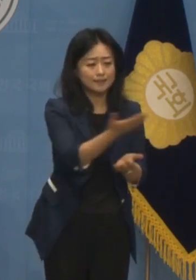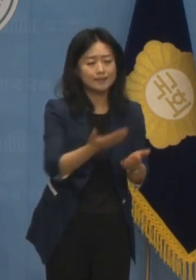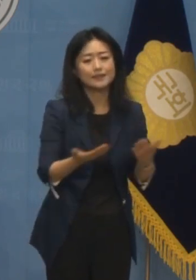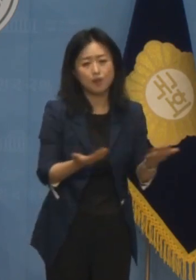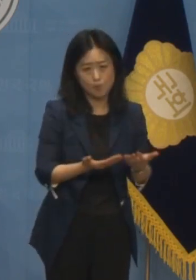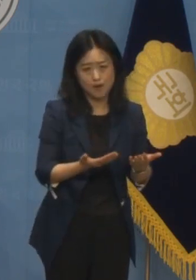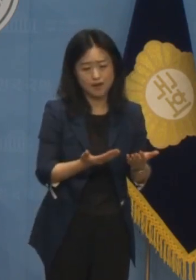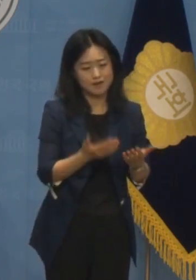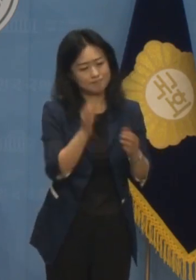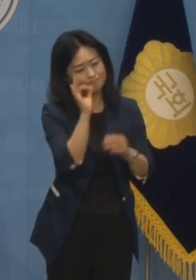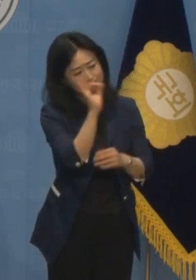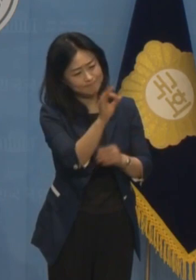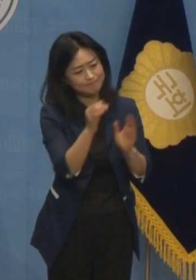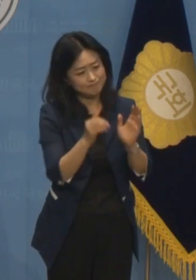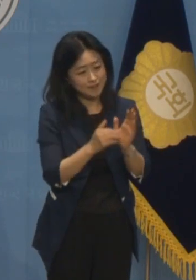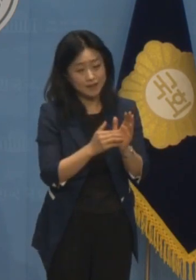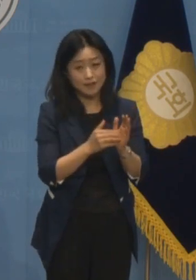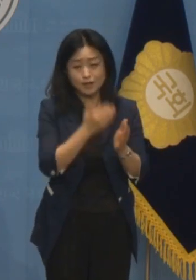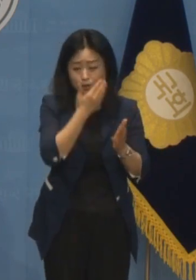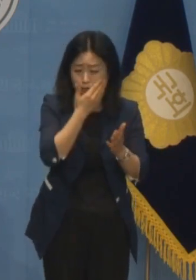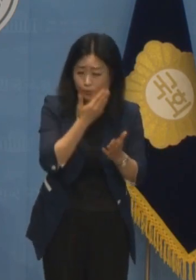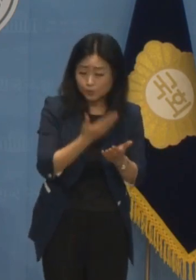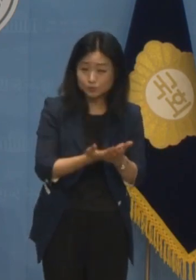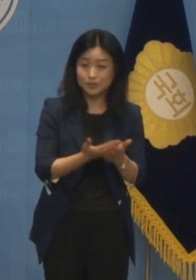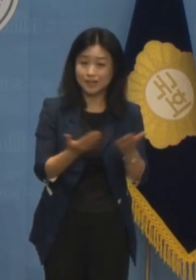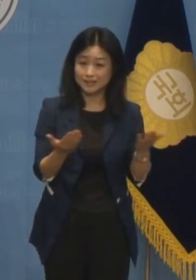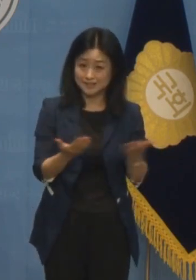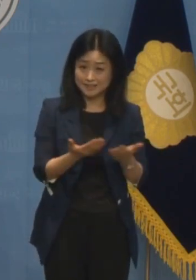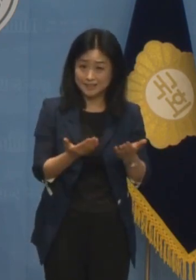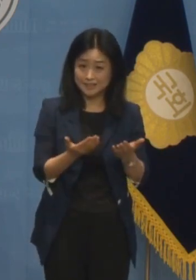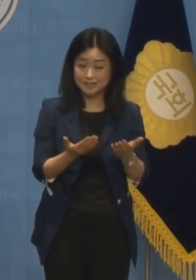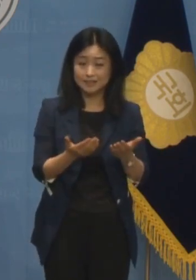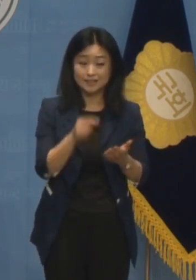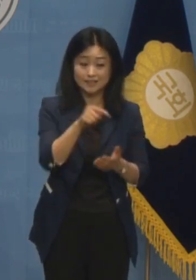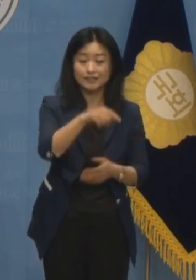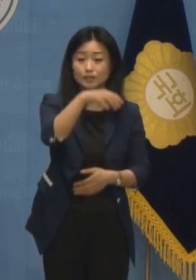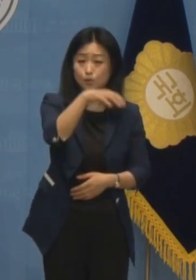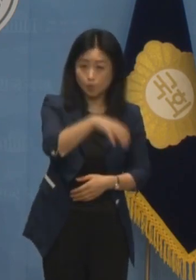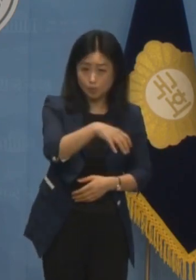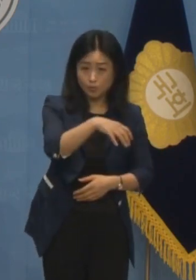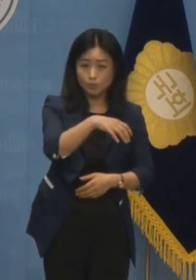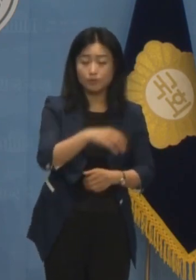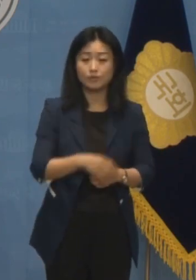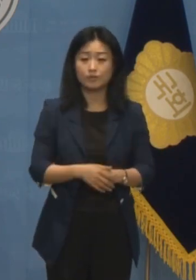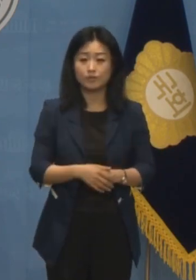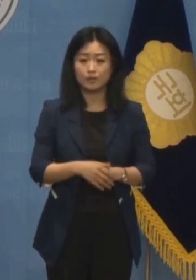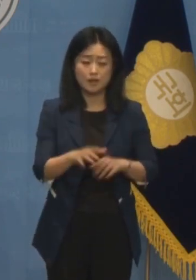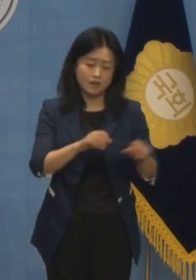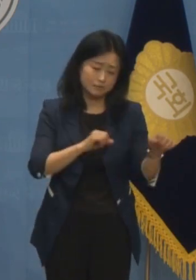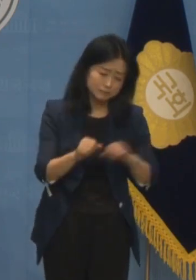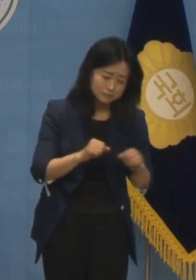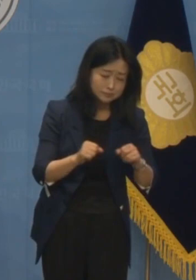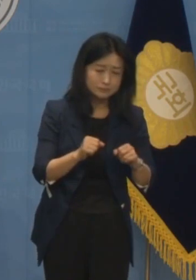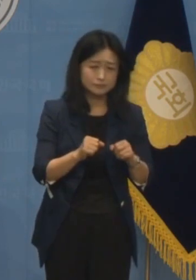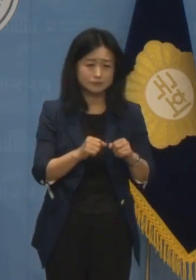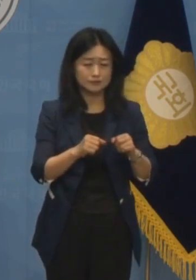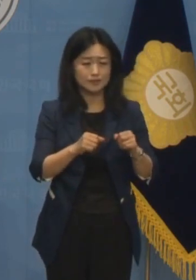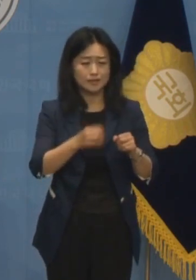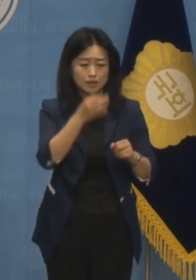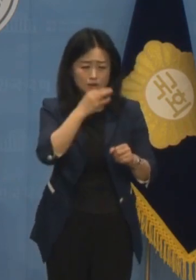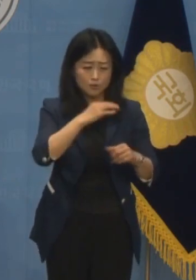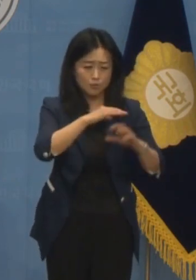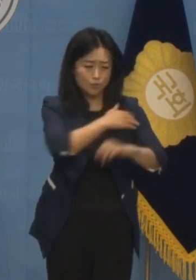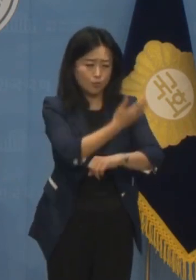말했습니다 본인에 소중한 부분이 되었던로 그곳에서 고 달리던